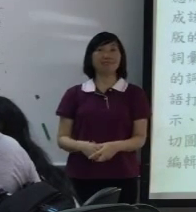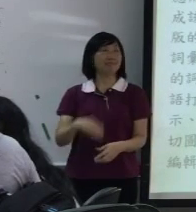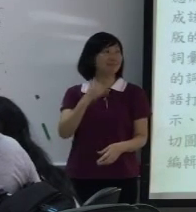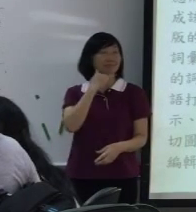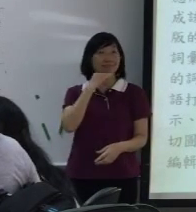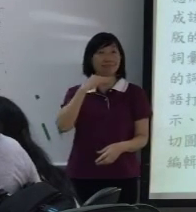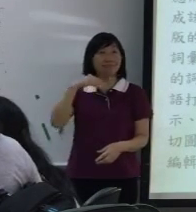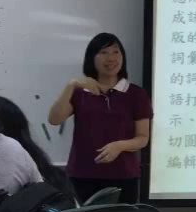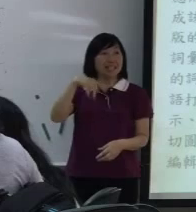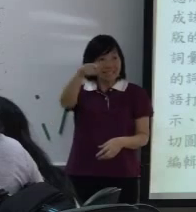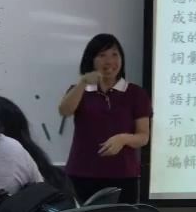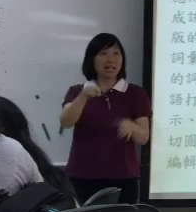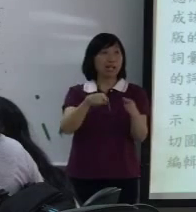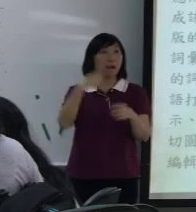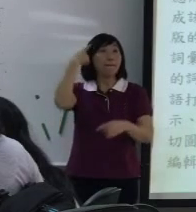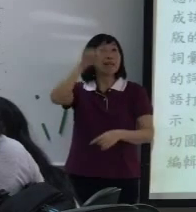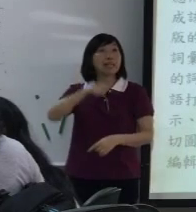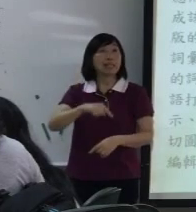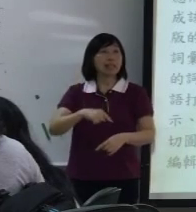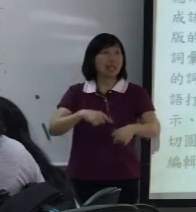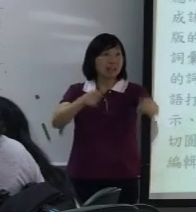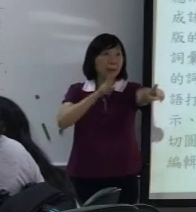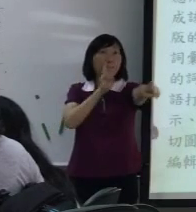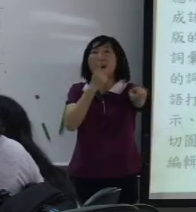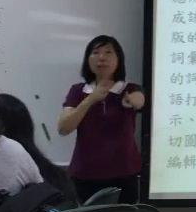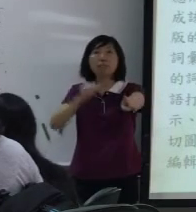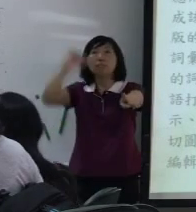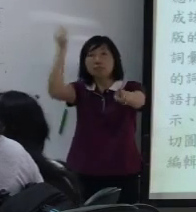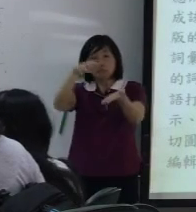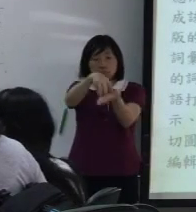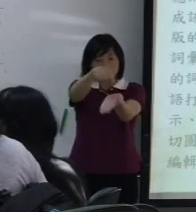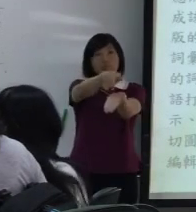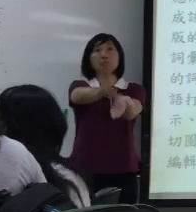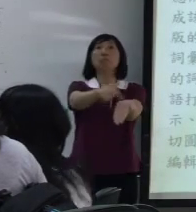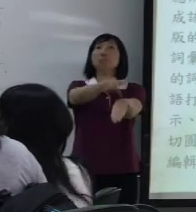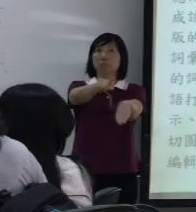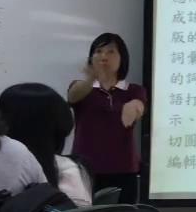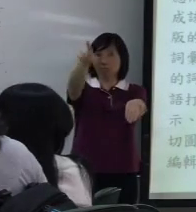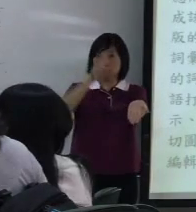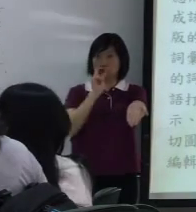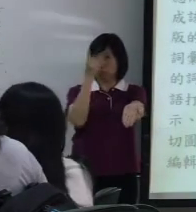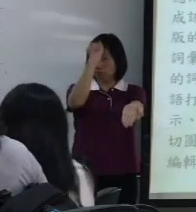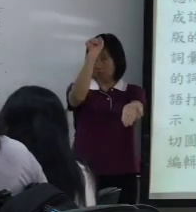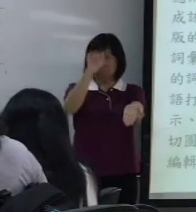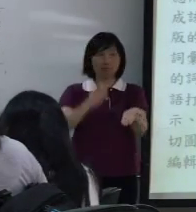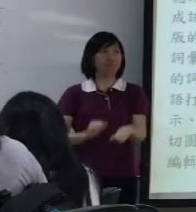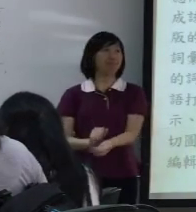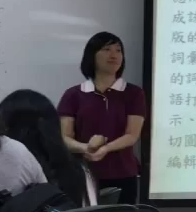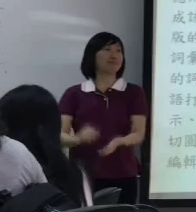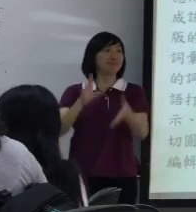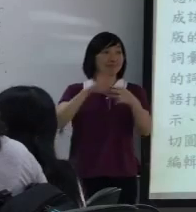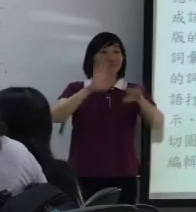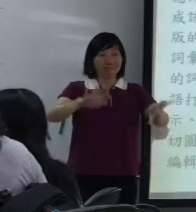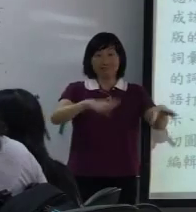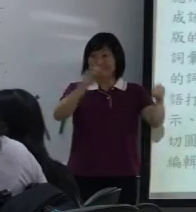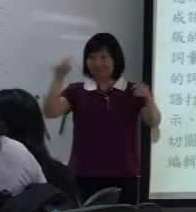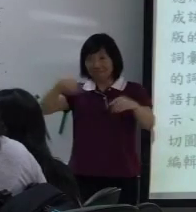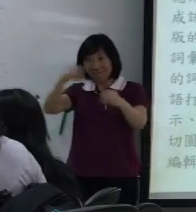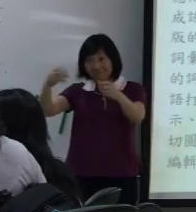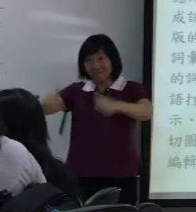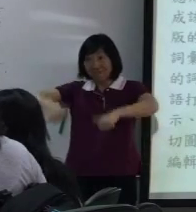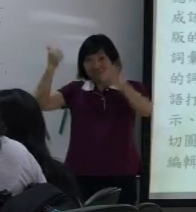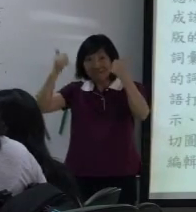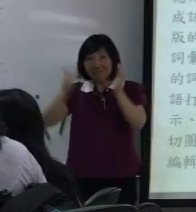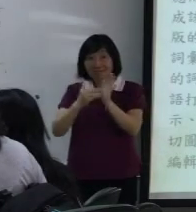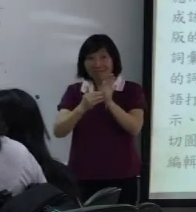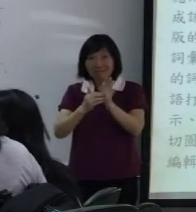明天才不会再翻供了。今天讨论出来的，大家决定这样打。可是如